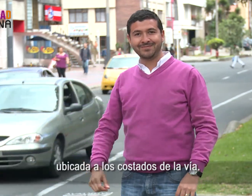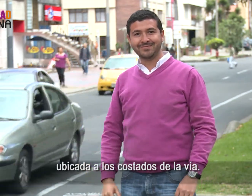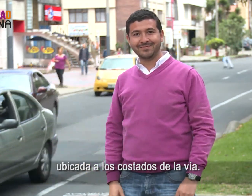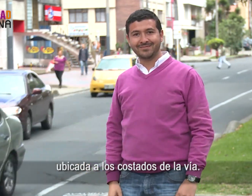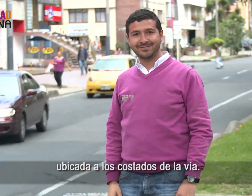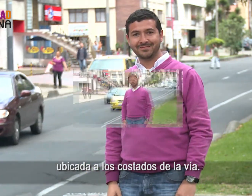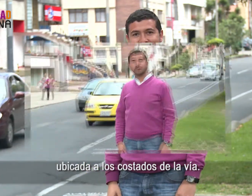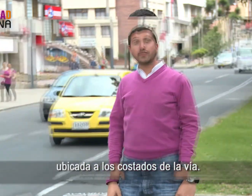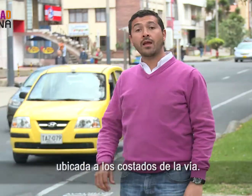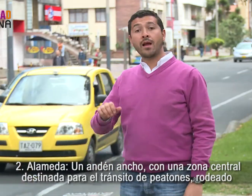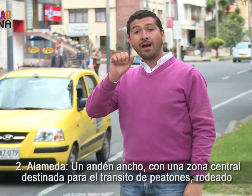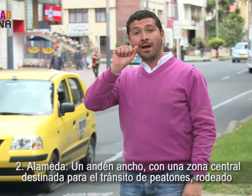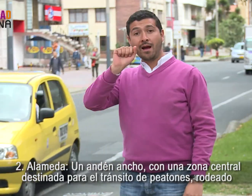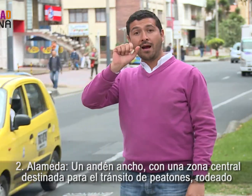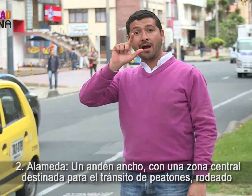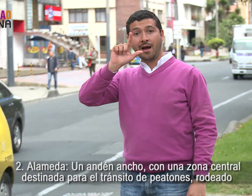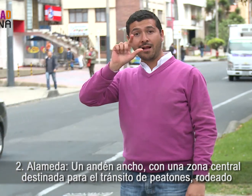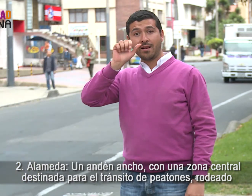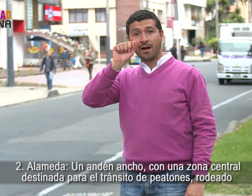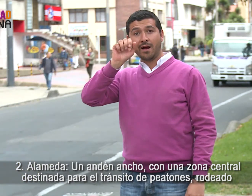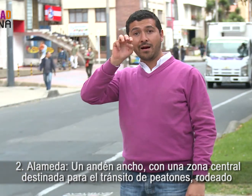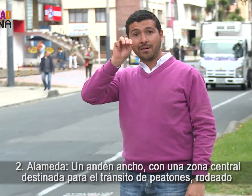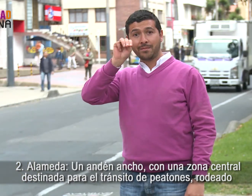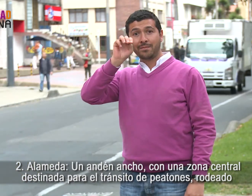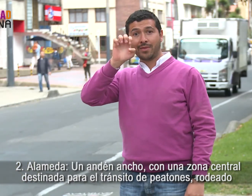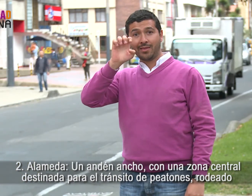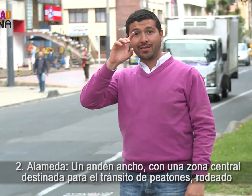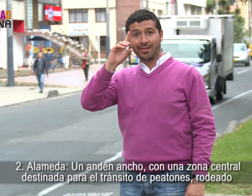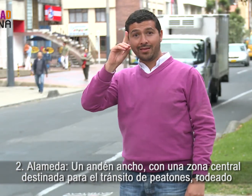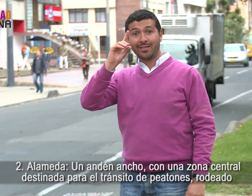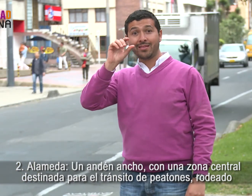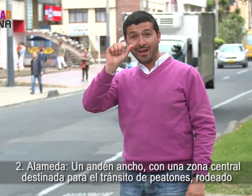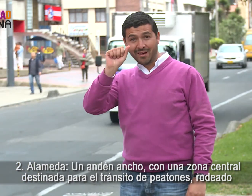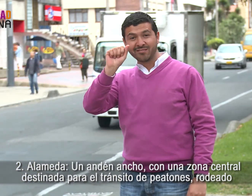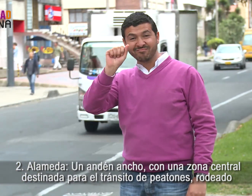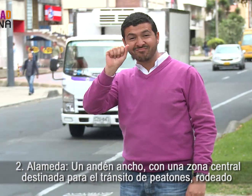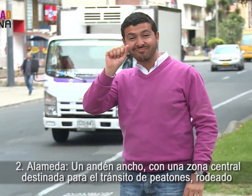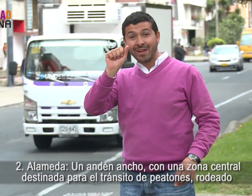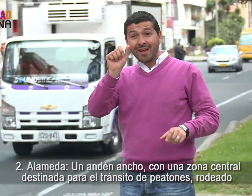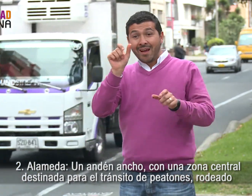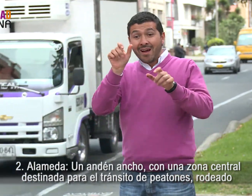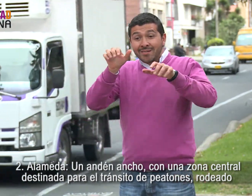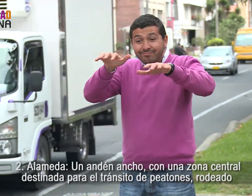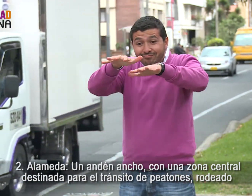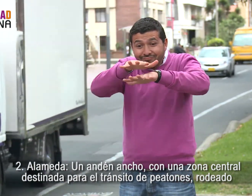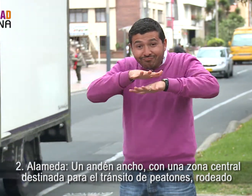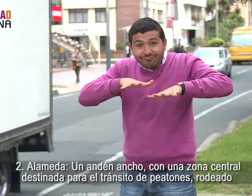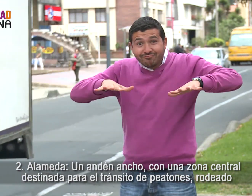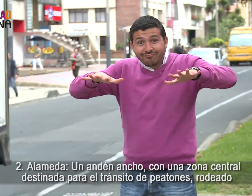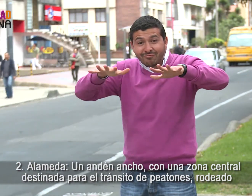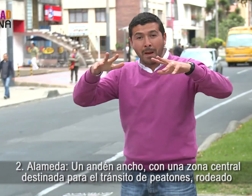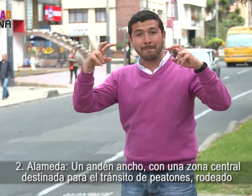vía. Alameda, un andén ancho, con una zona central destinada para el tránsito de